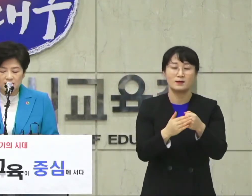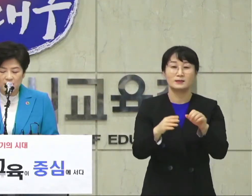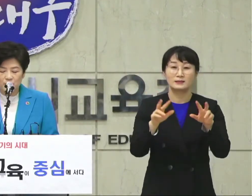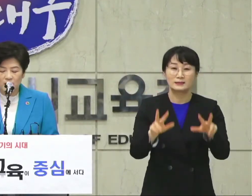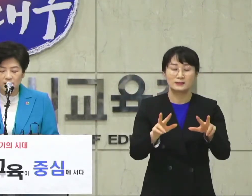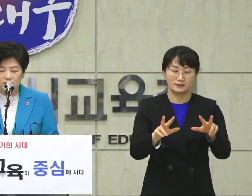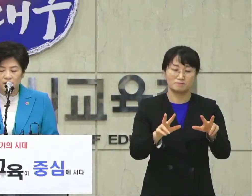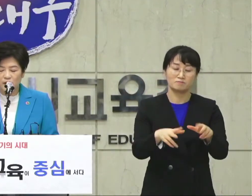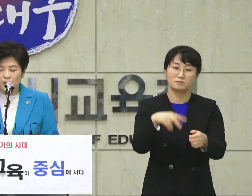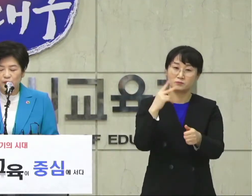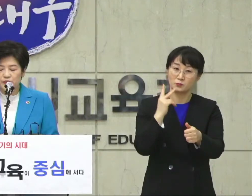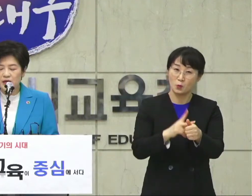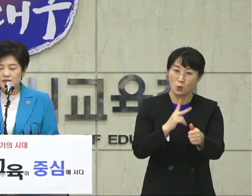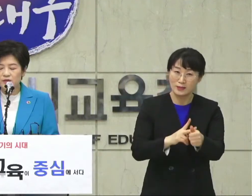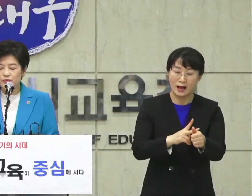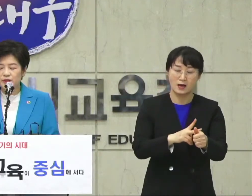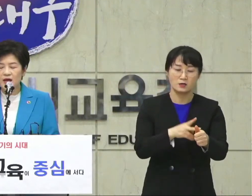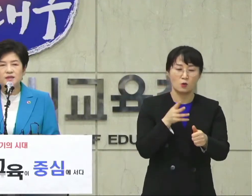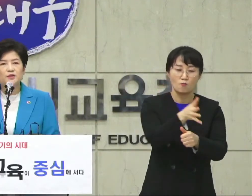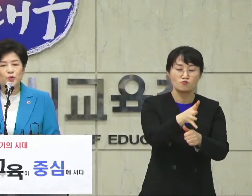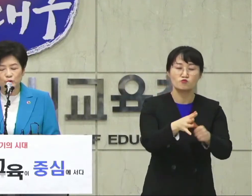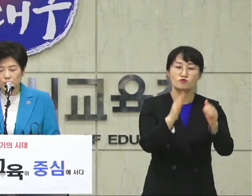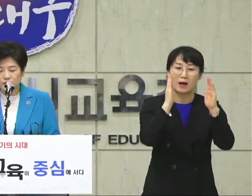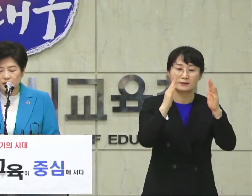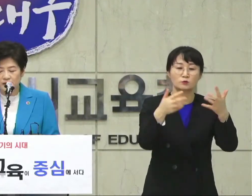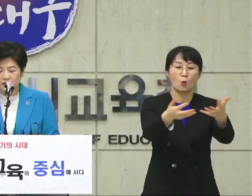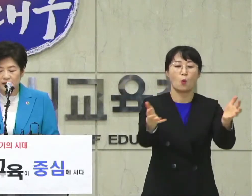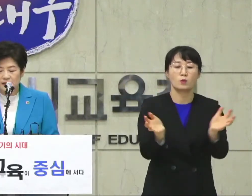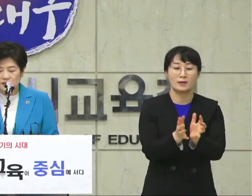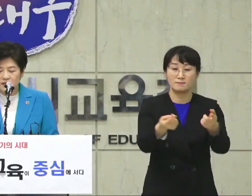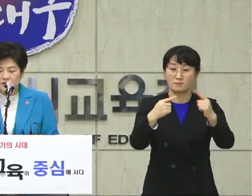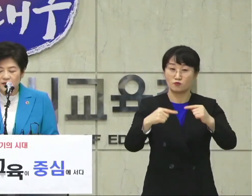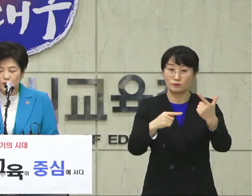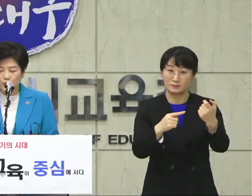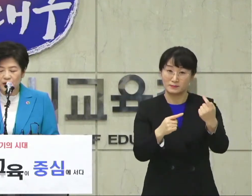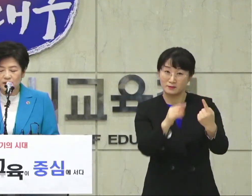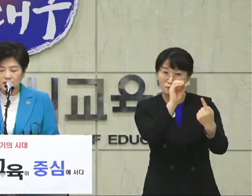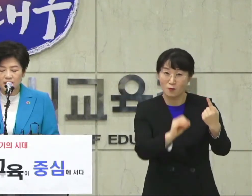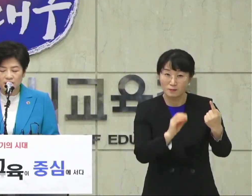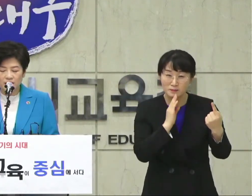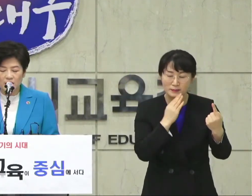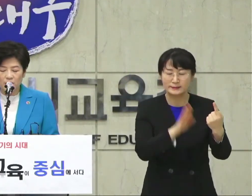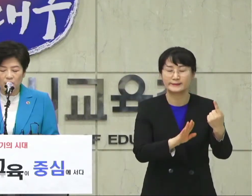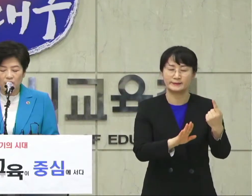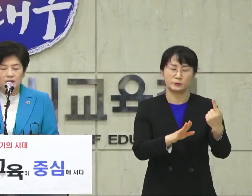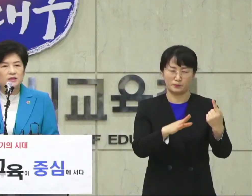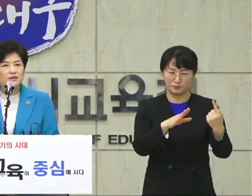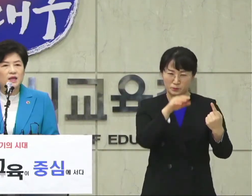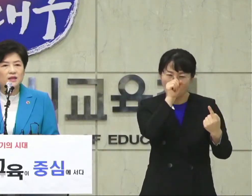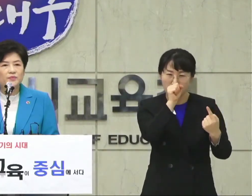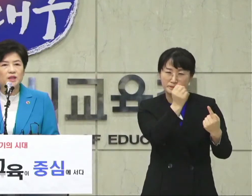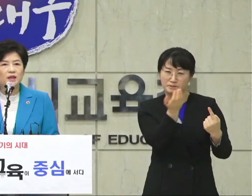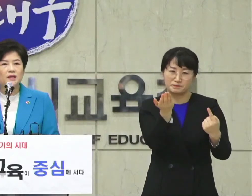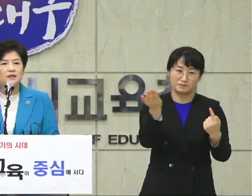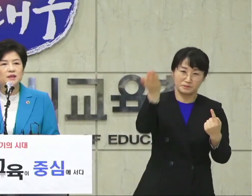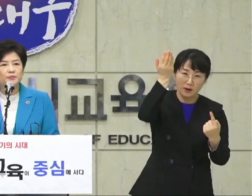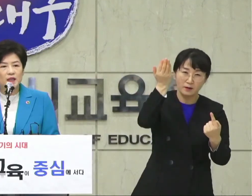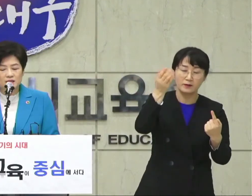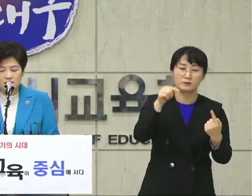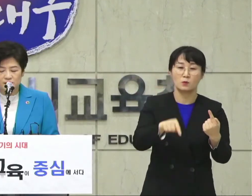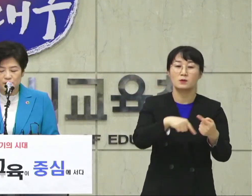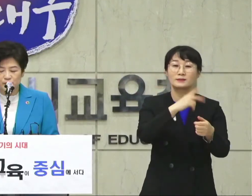61% 이상이 참여하는 교사 전문 학습 공동체의 질적인 도약을 견인하고